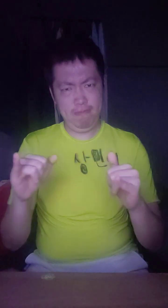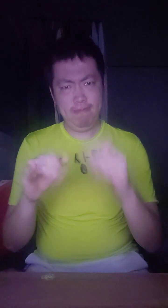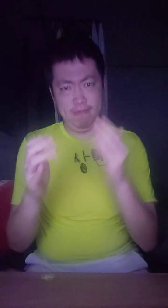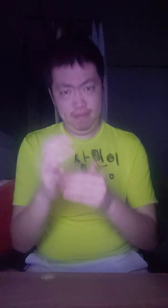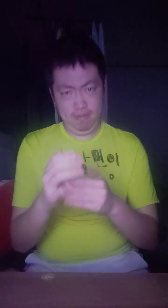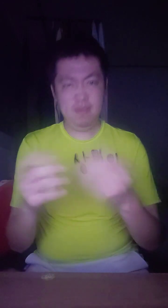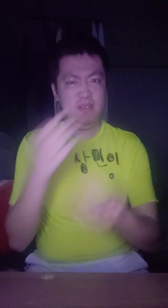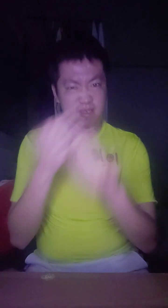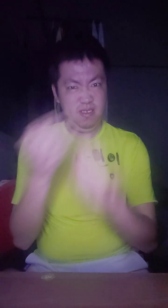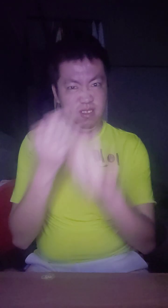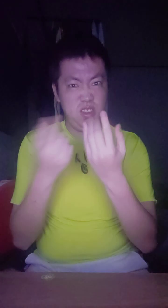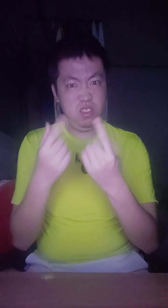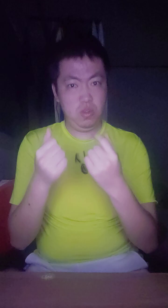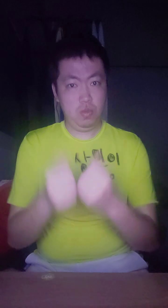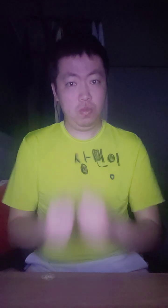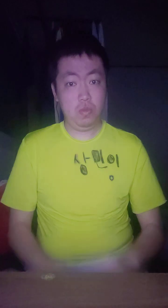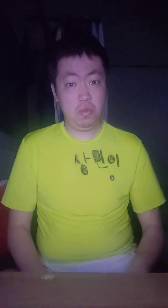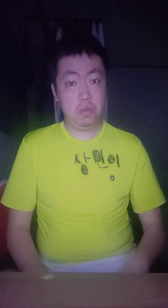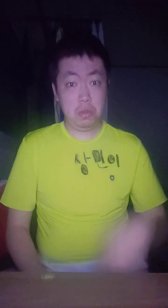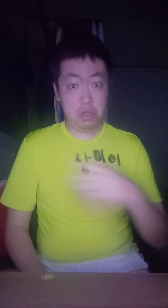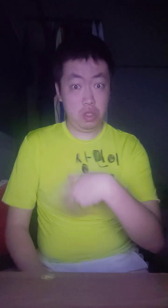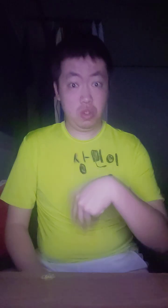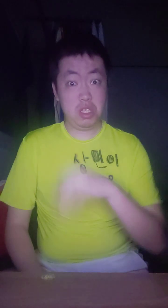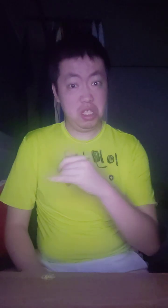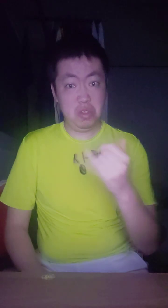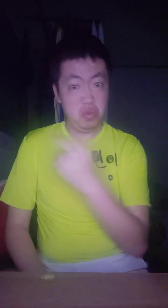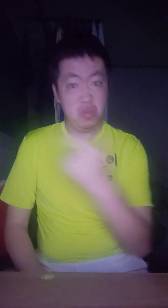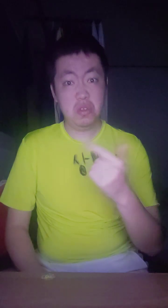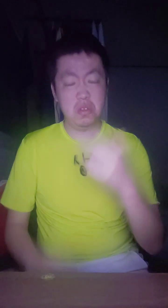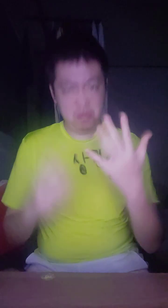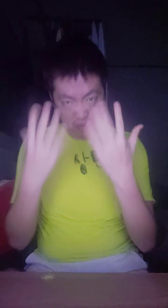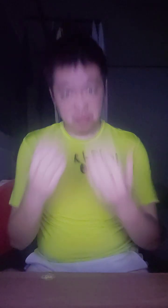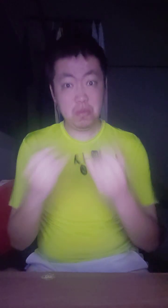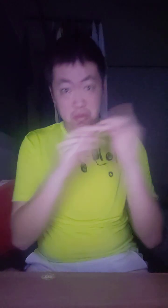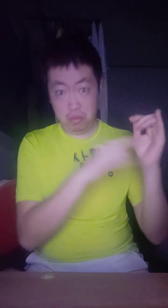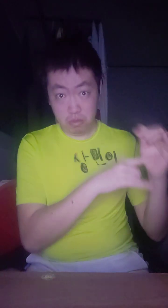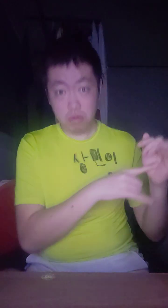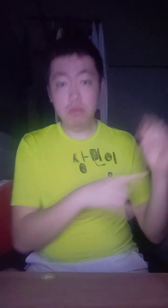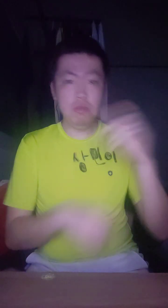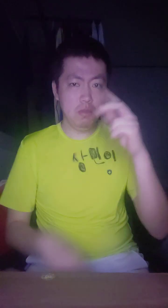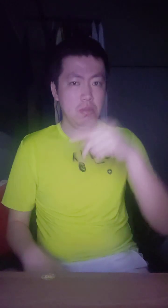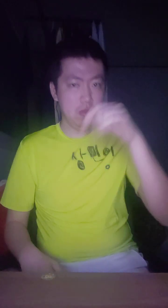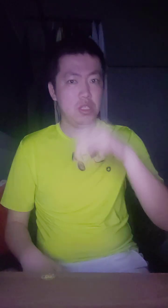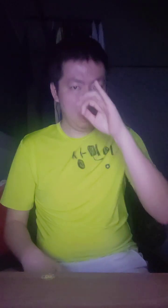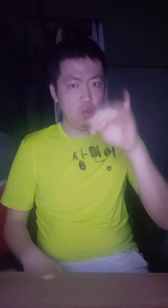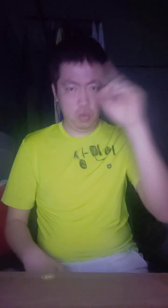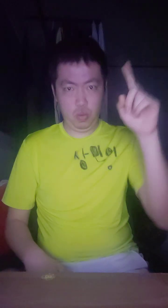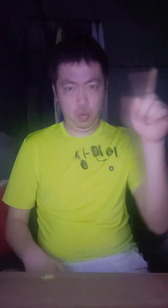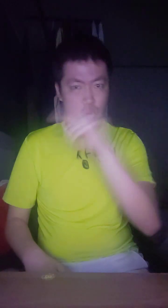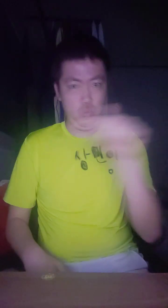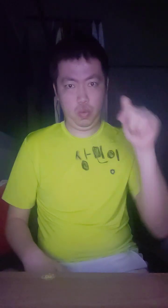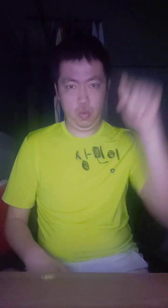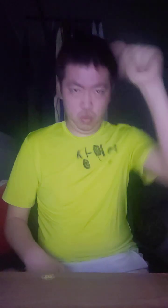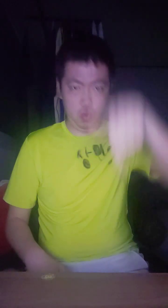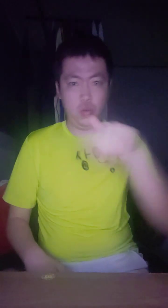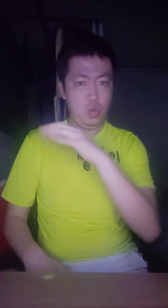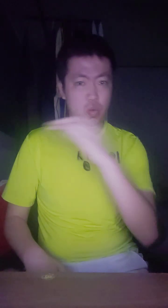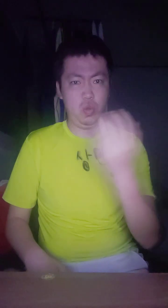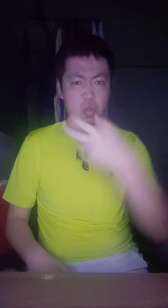거셉니다. 여성들이 일상에서 불안함을 느끼는 건 많은 정책이든 영역에서 호소를 했는데 이제서야 뒤늦게 이제 화장실의